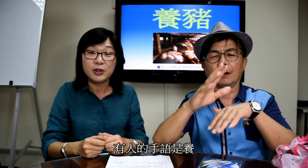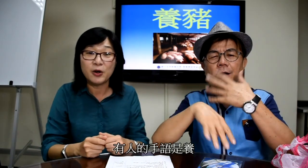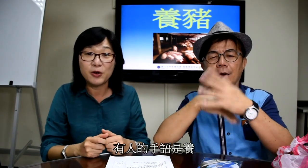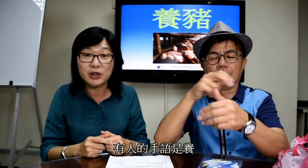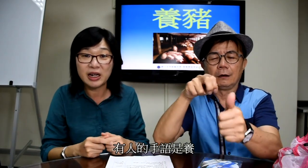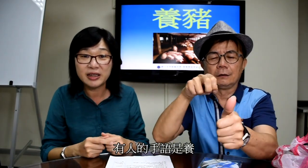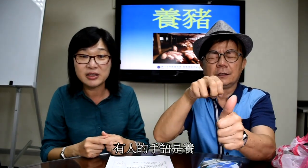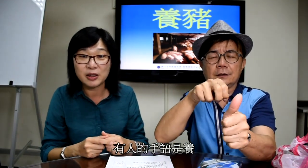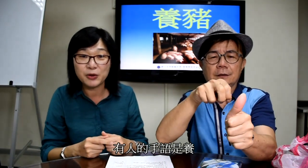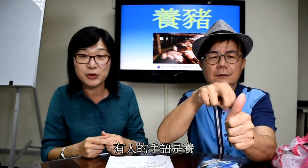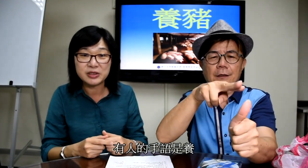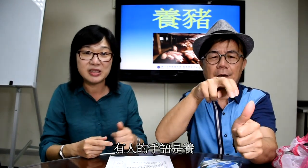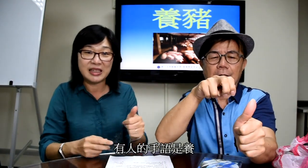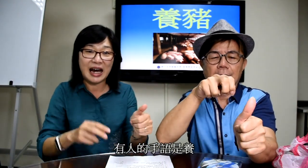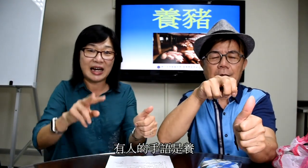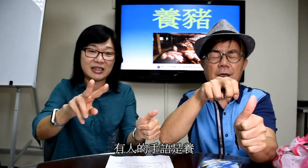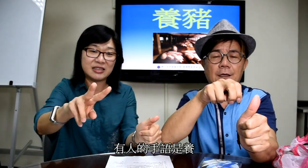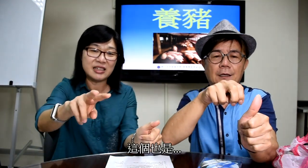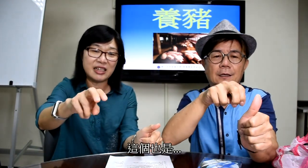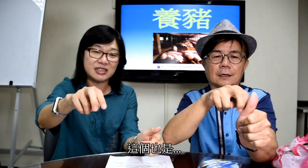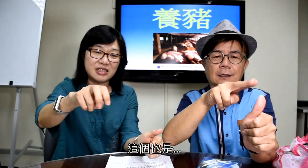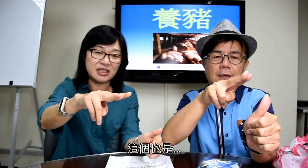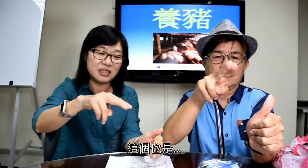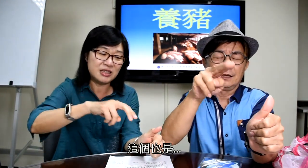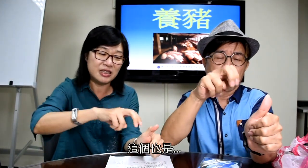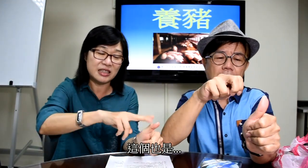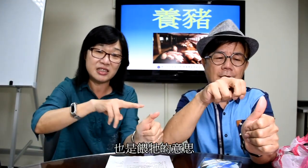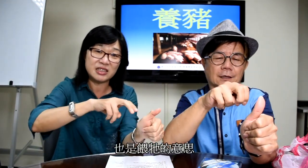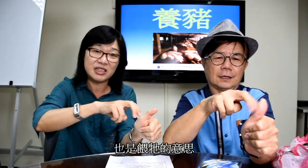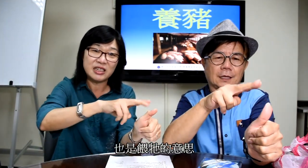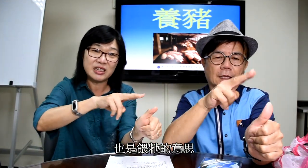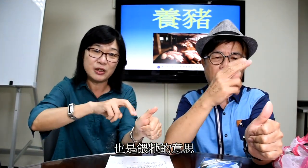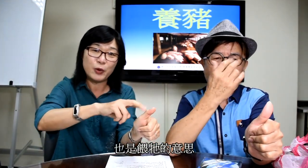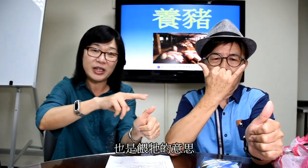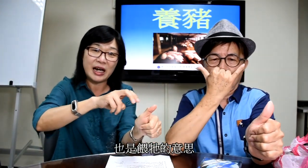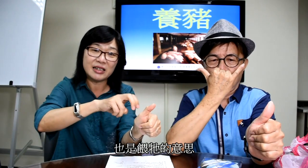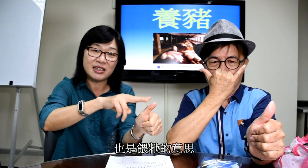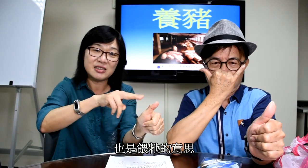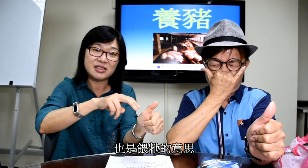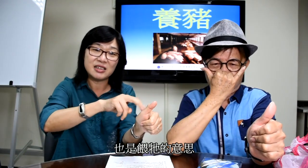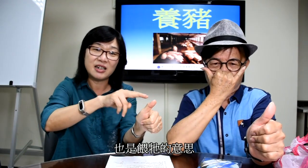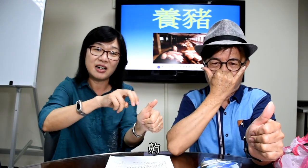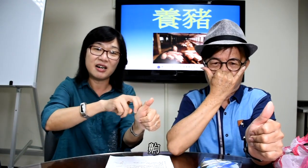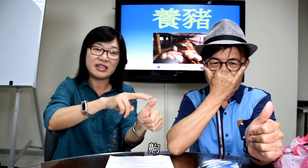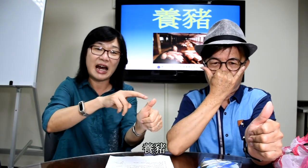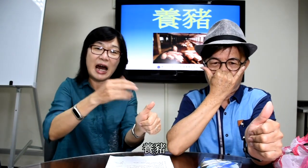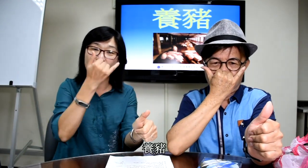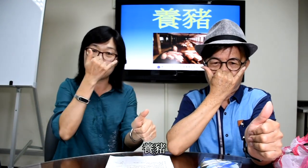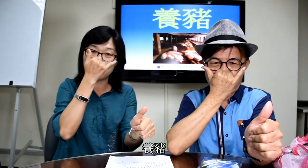有人的手语是养，这个也是喂它的意思，好，养猪，